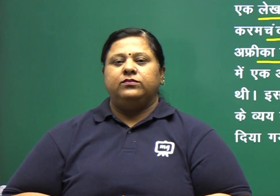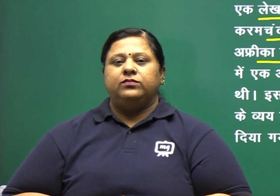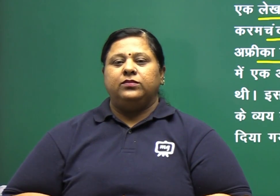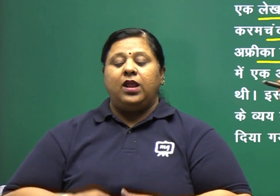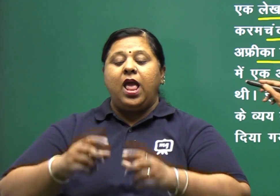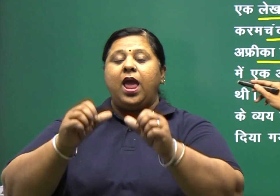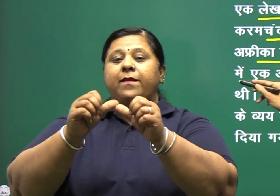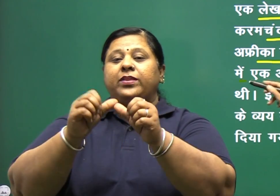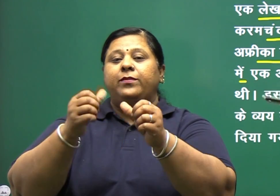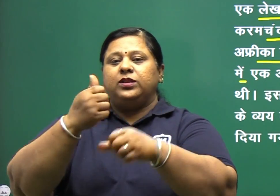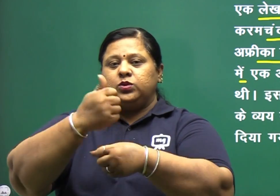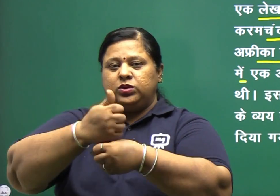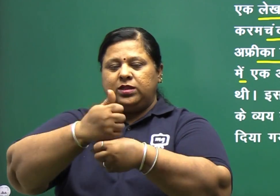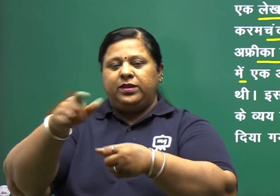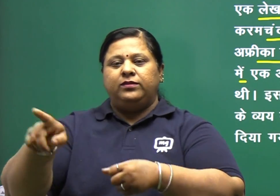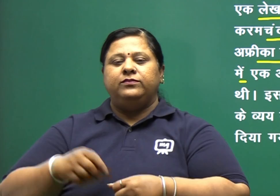अहमदाबाद में